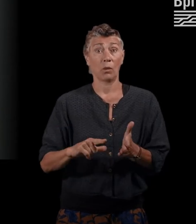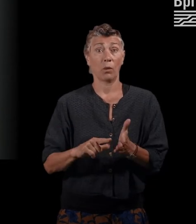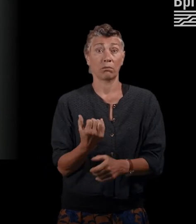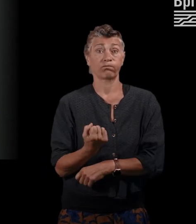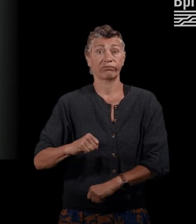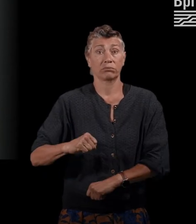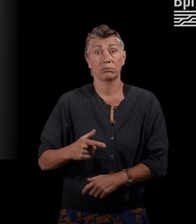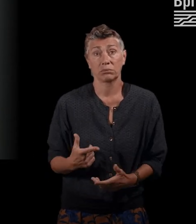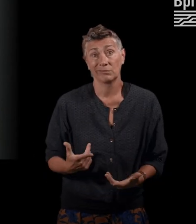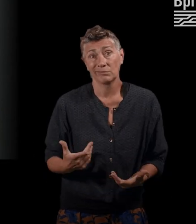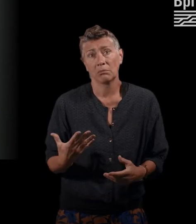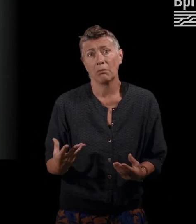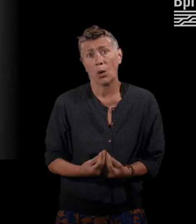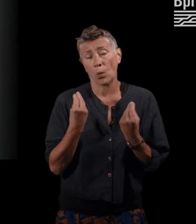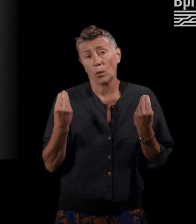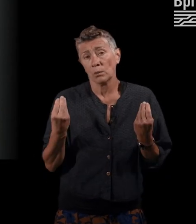bafouées